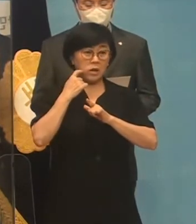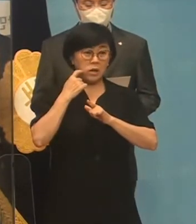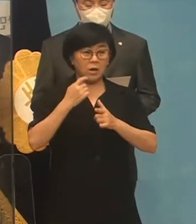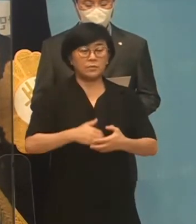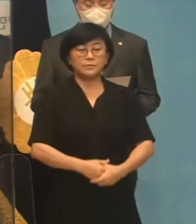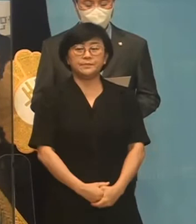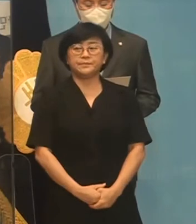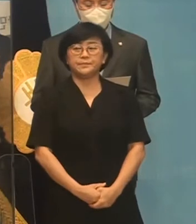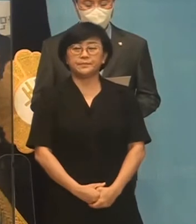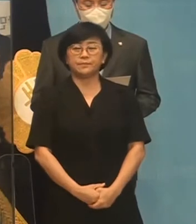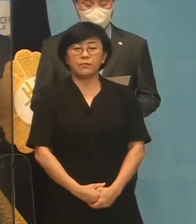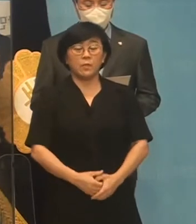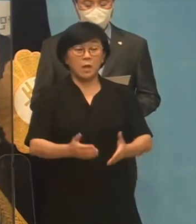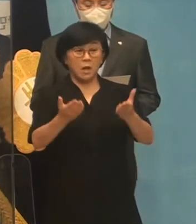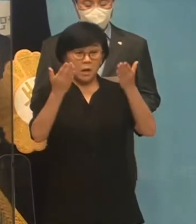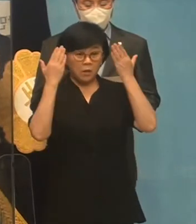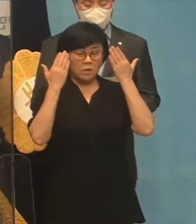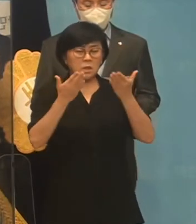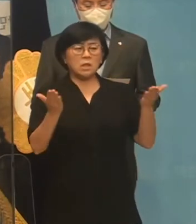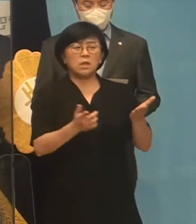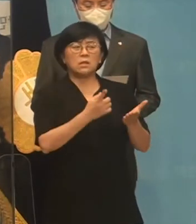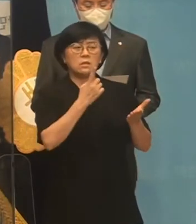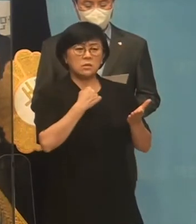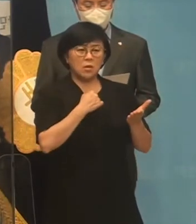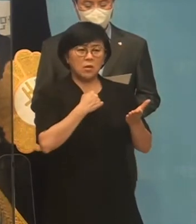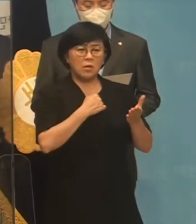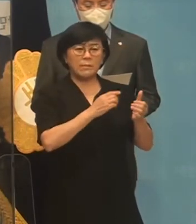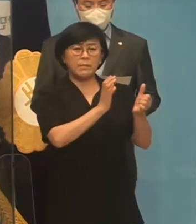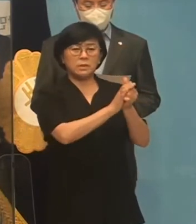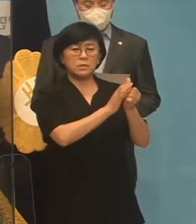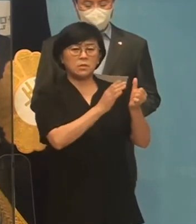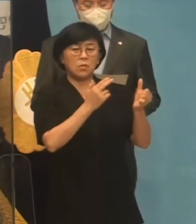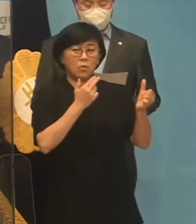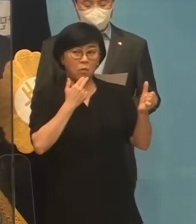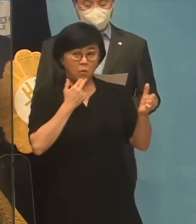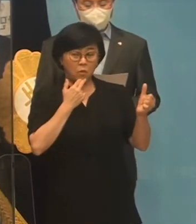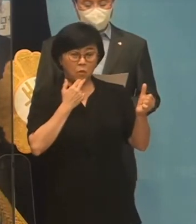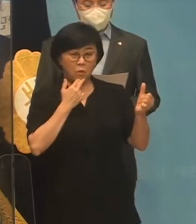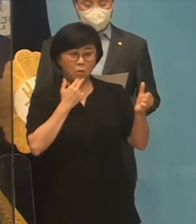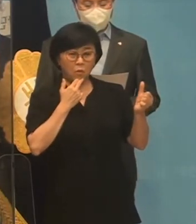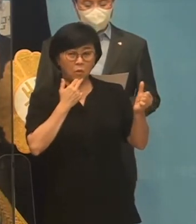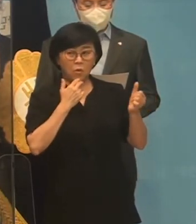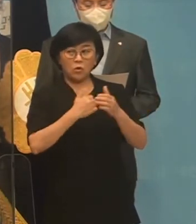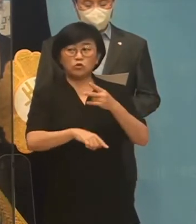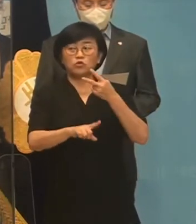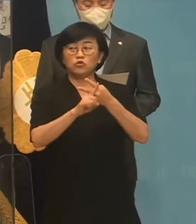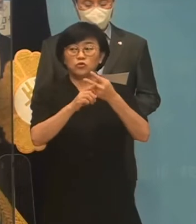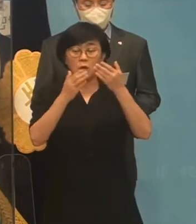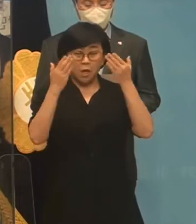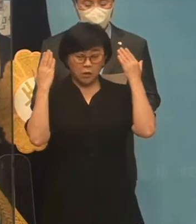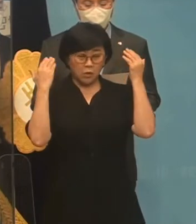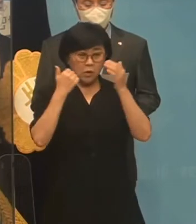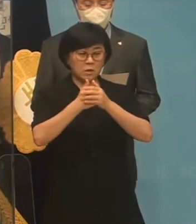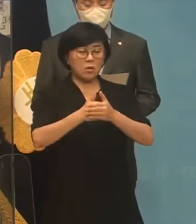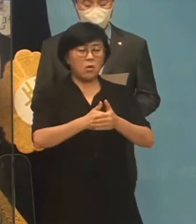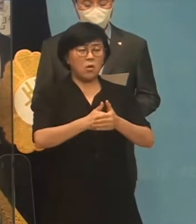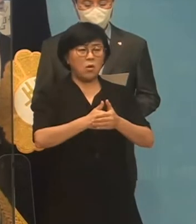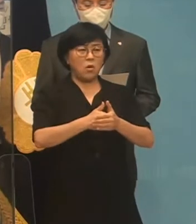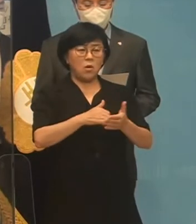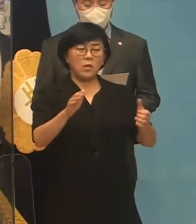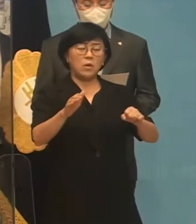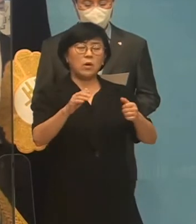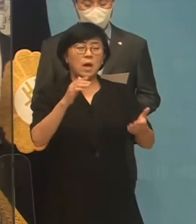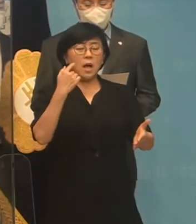허위였습니다. 이들 학교에서 근무라고 할 만한 직책을 맡은 바 없습니다. 중학교에서 교생 실습을 했다는